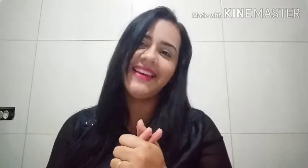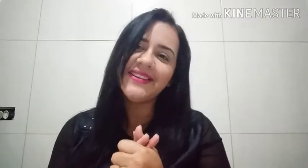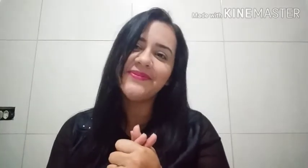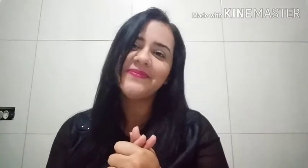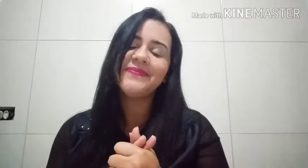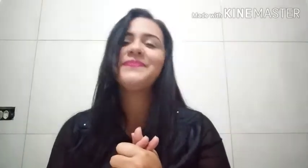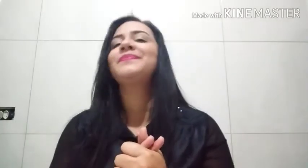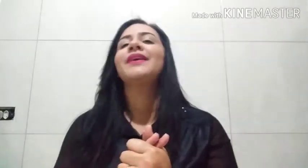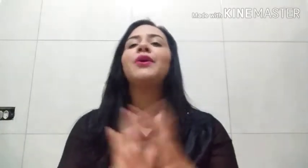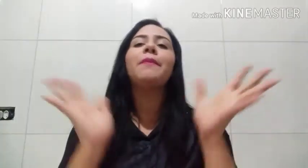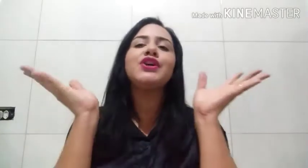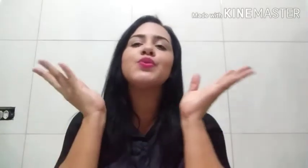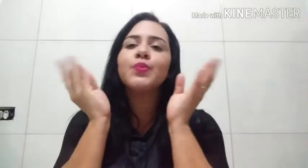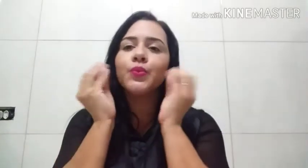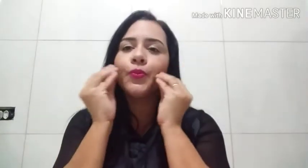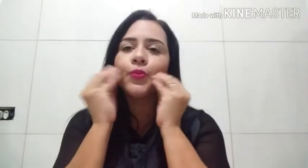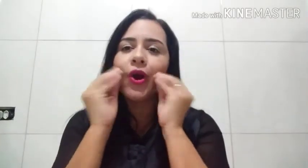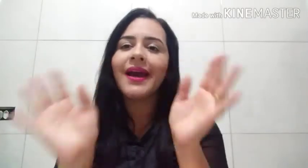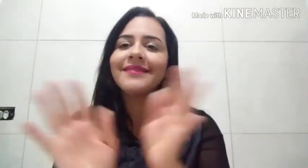Entenderam? Então, um beijo!